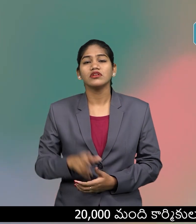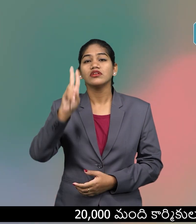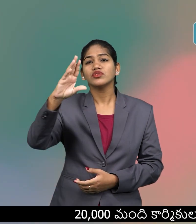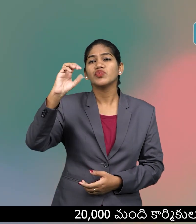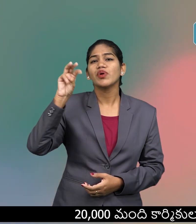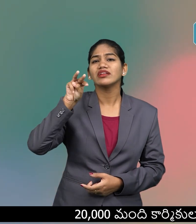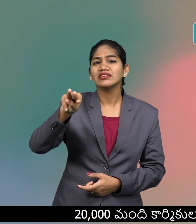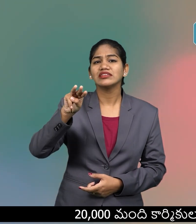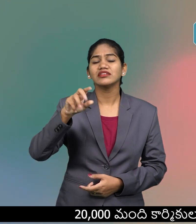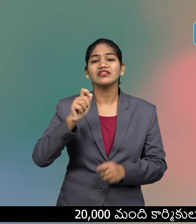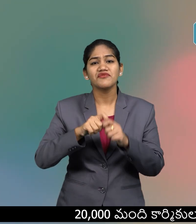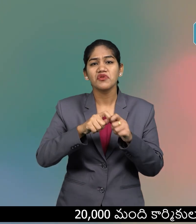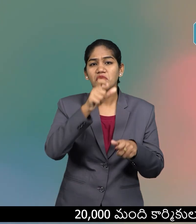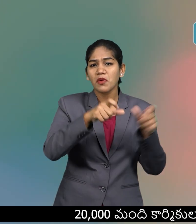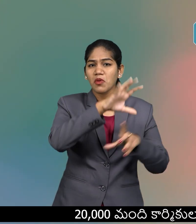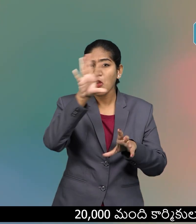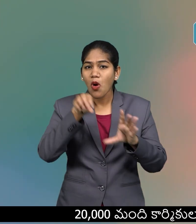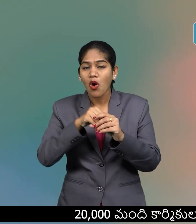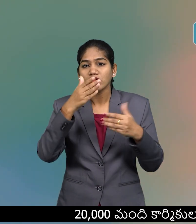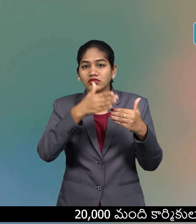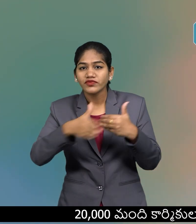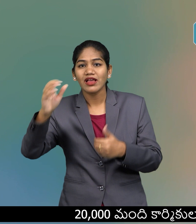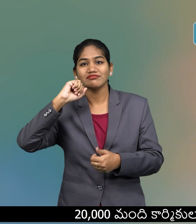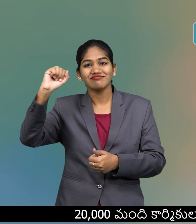20,000 మంది కార్మికులు 10 రోజుల పాటు సమ్మె చేశారు.